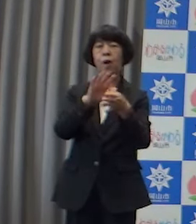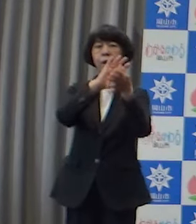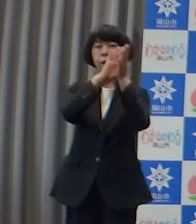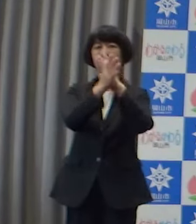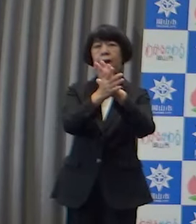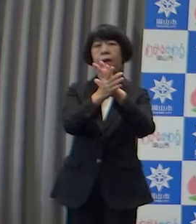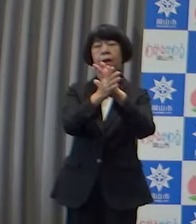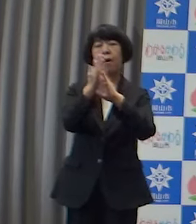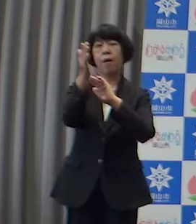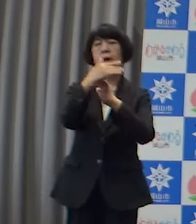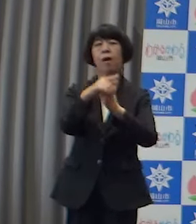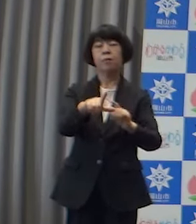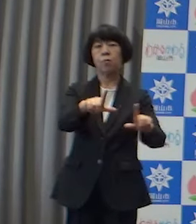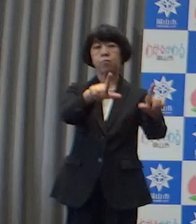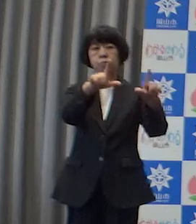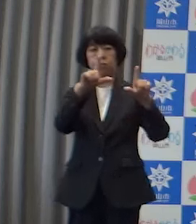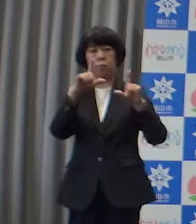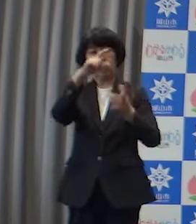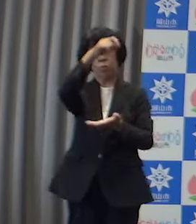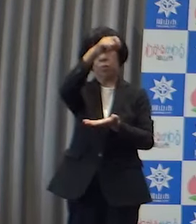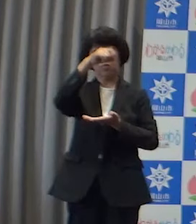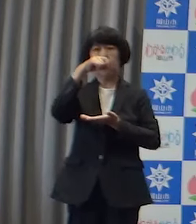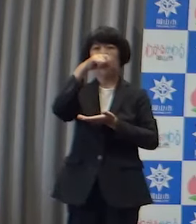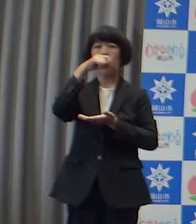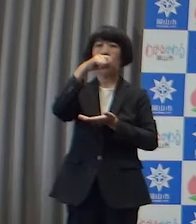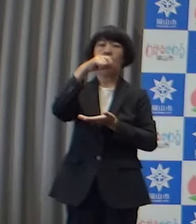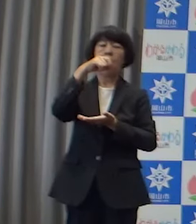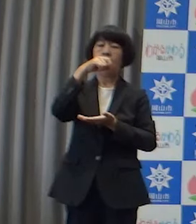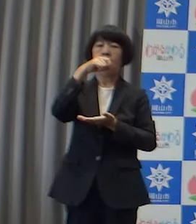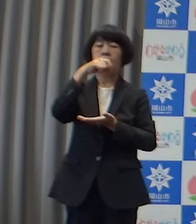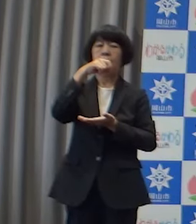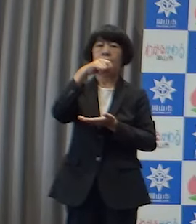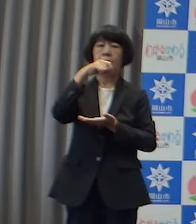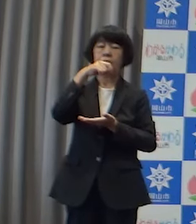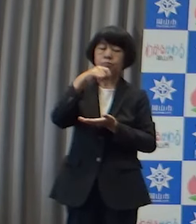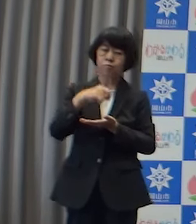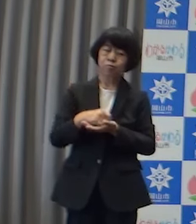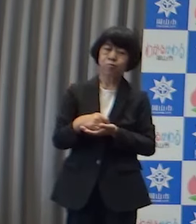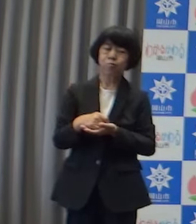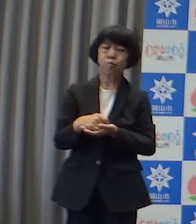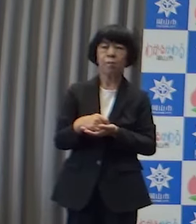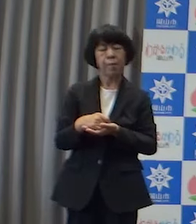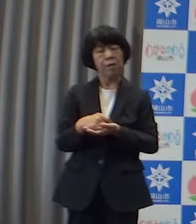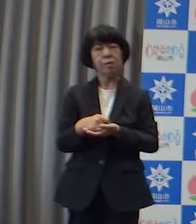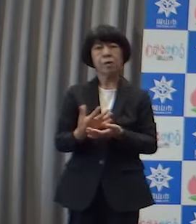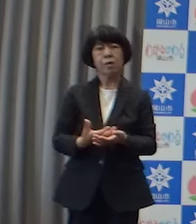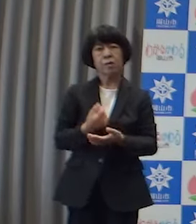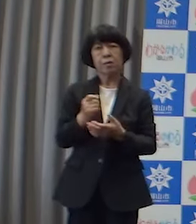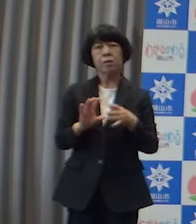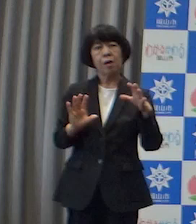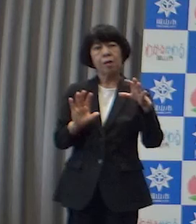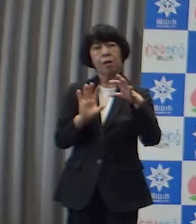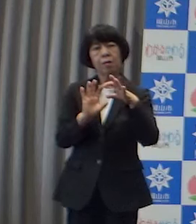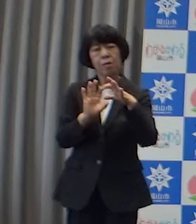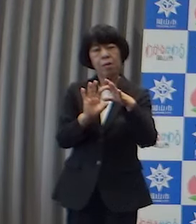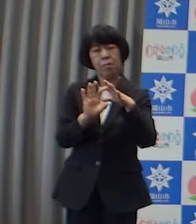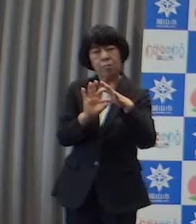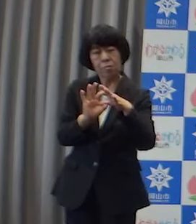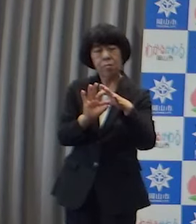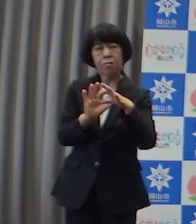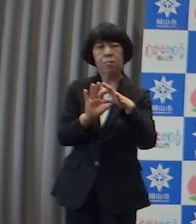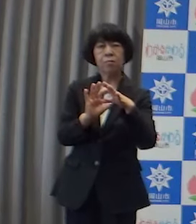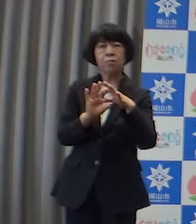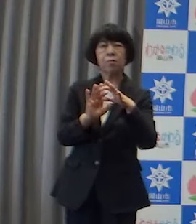お話っていうのは、少し信頼関係というのをですね、回復する、そ